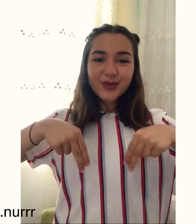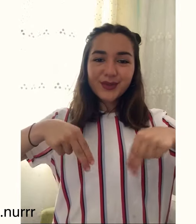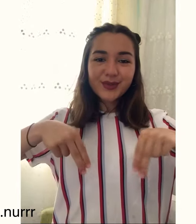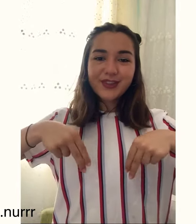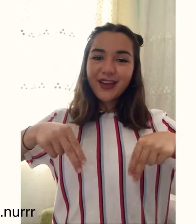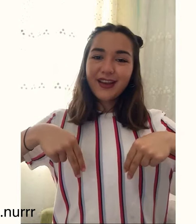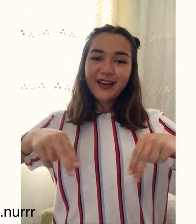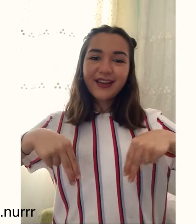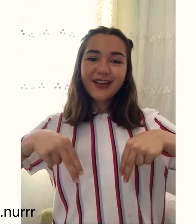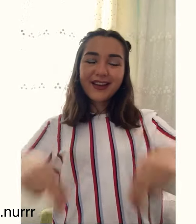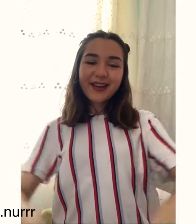kuruta